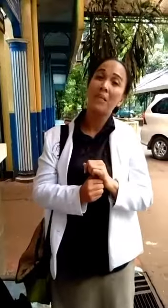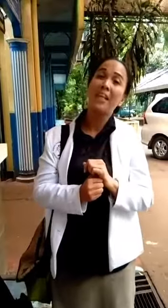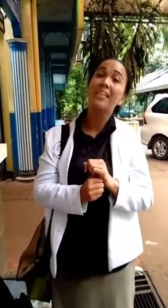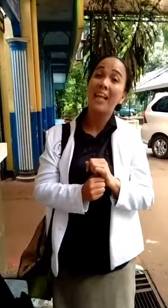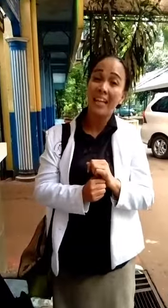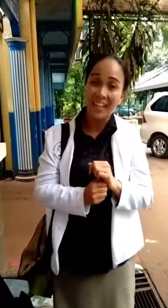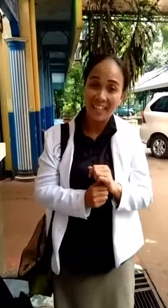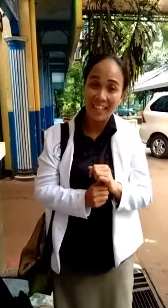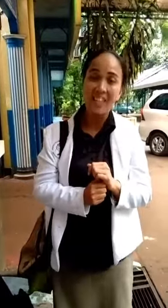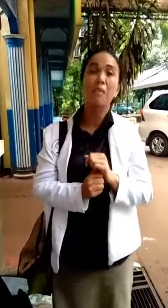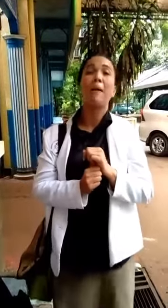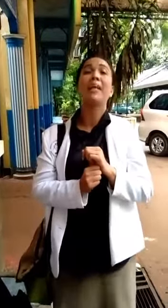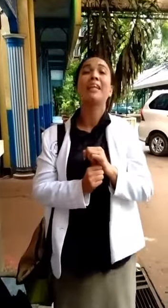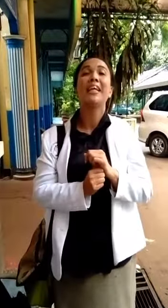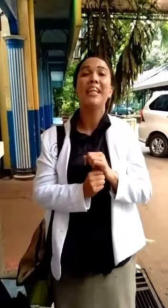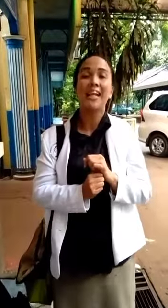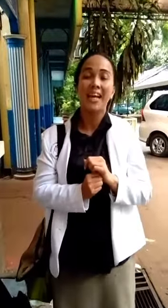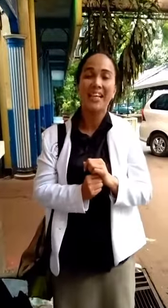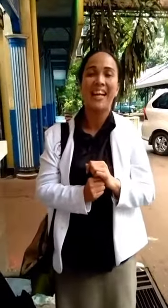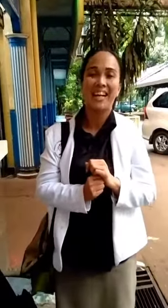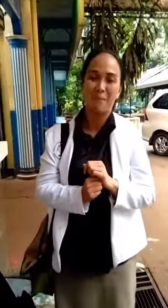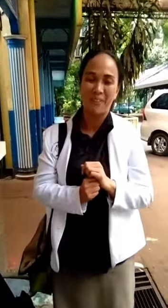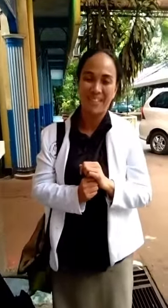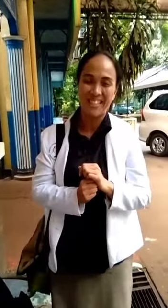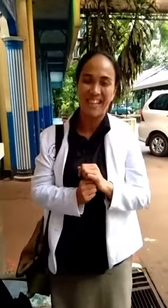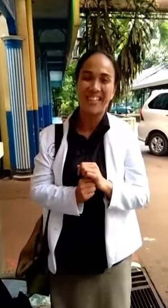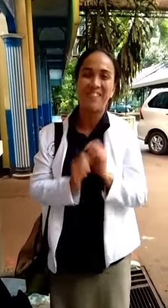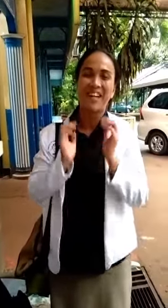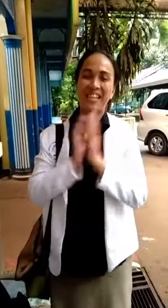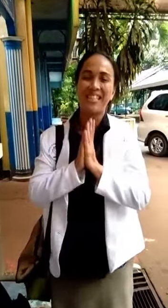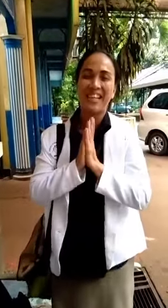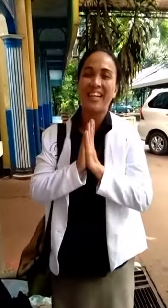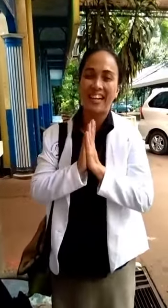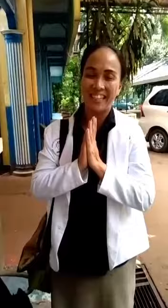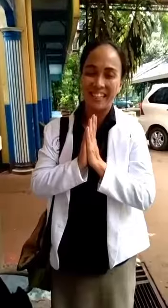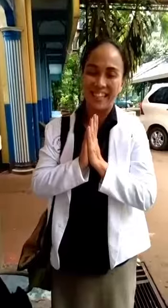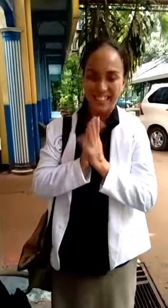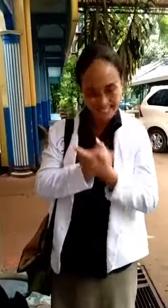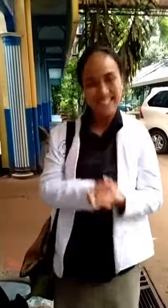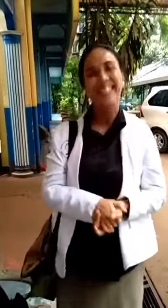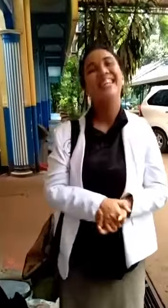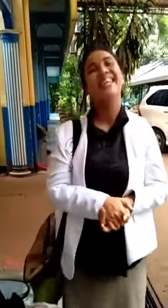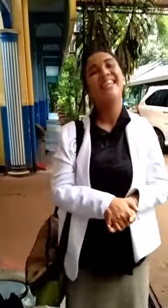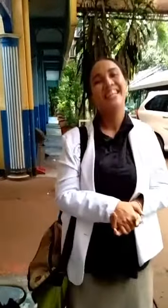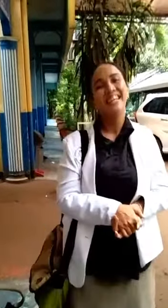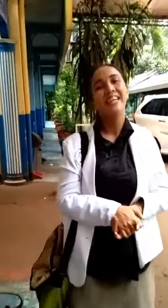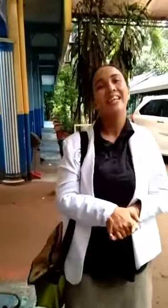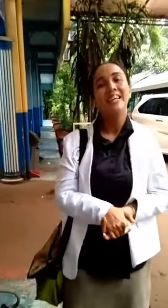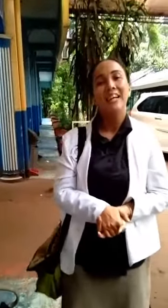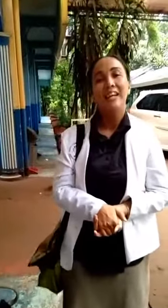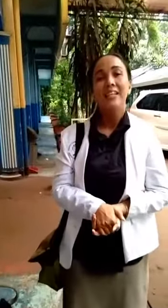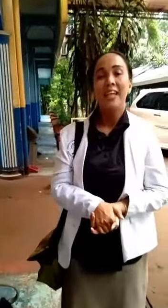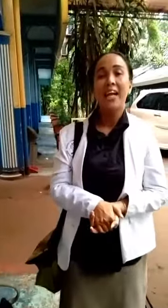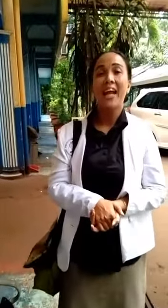suaminya disayang ya supaya terhindar dari kanker prostat. Terima kasih, saya dengan Lita. Iya, makasih. Dinas di mana? Saya